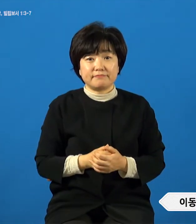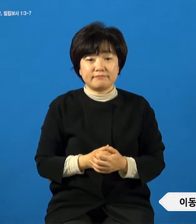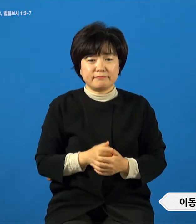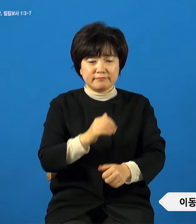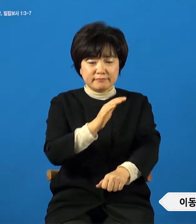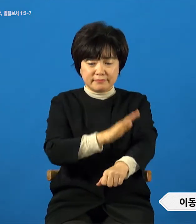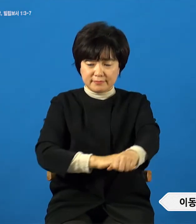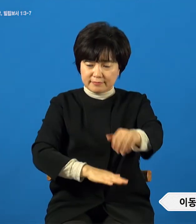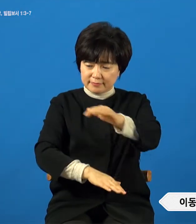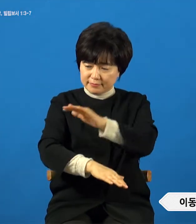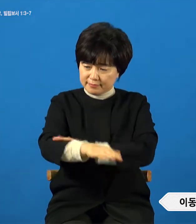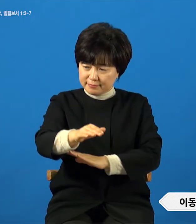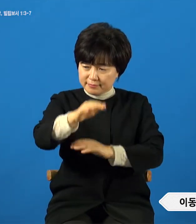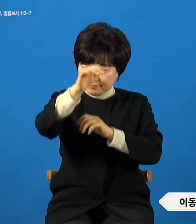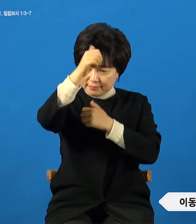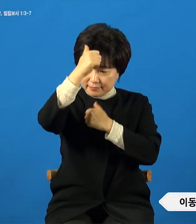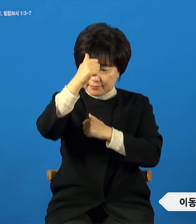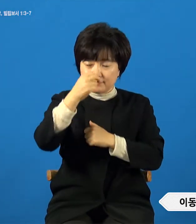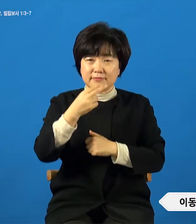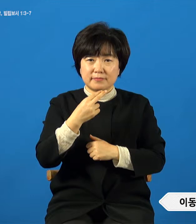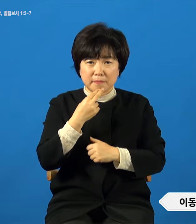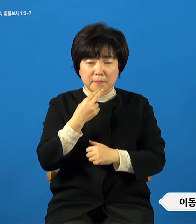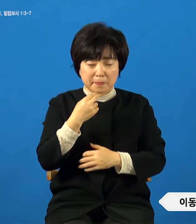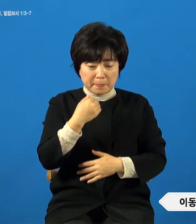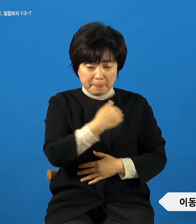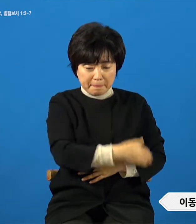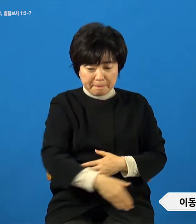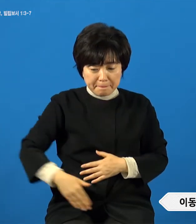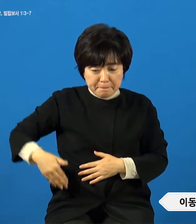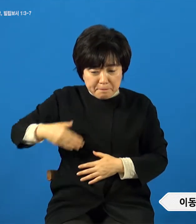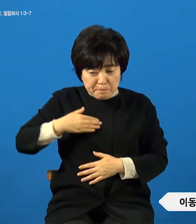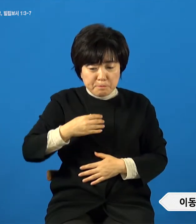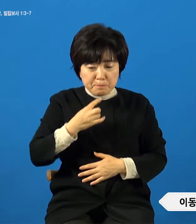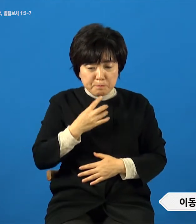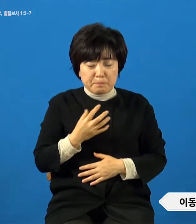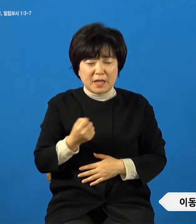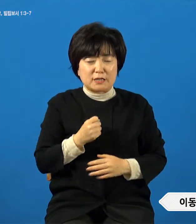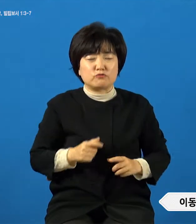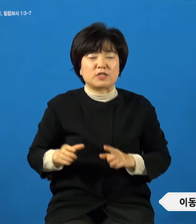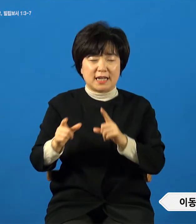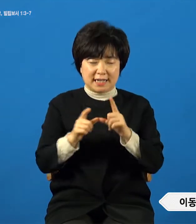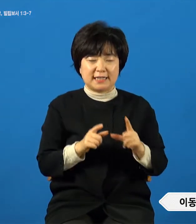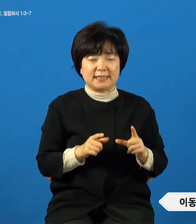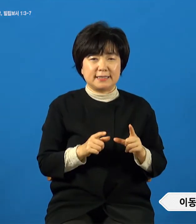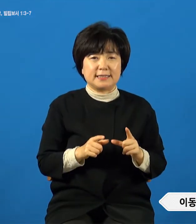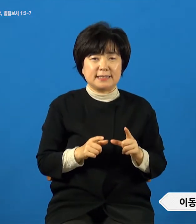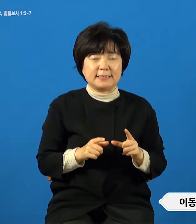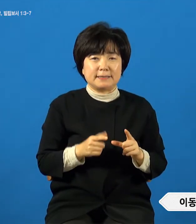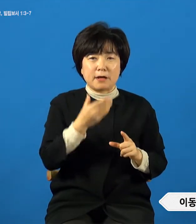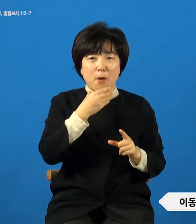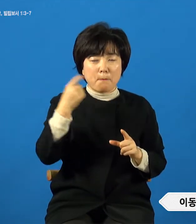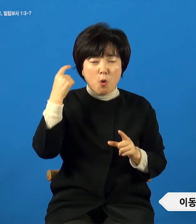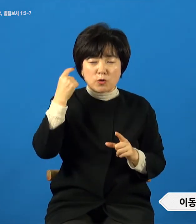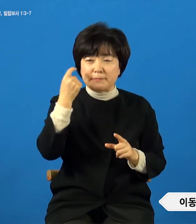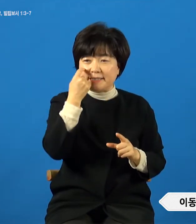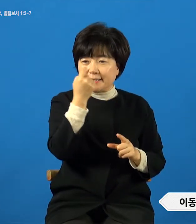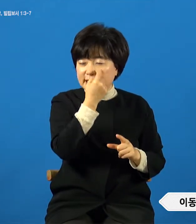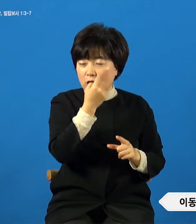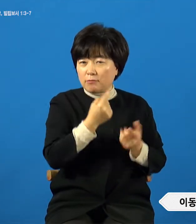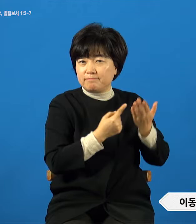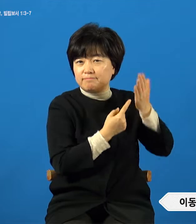팔다리가 없이, 팔도 다리도 없고 몸뚱이만 가지고 살아가는, 그러나 전 세계 강력한 복음의 증거를 남기고